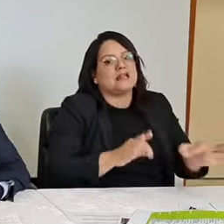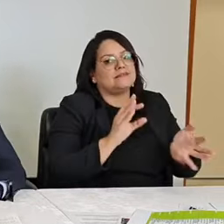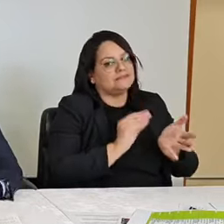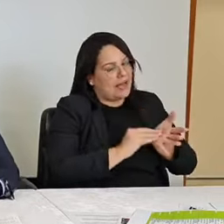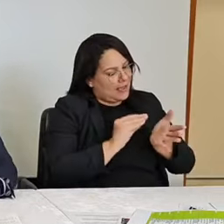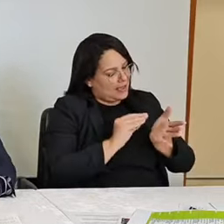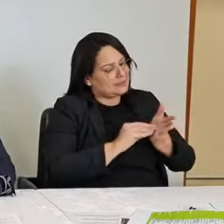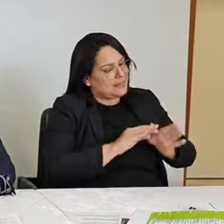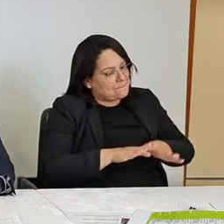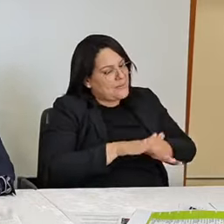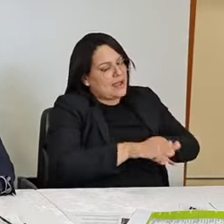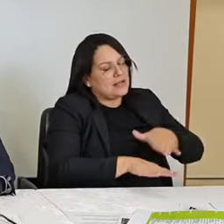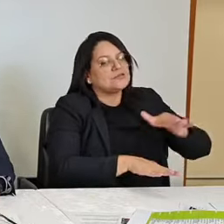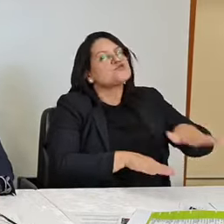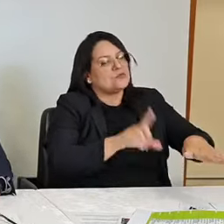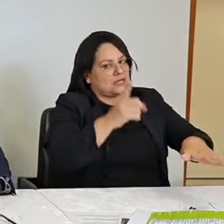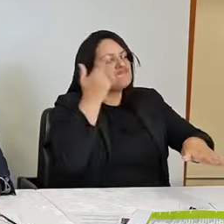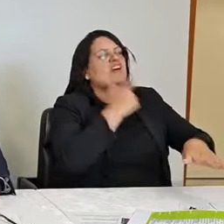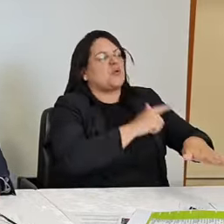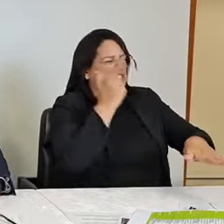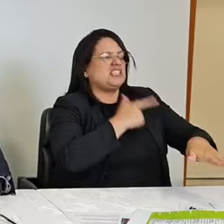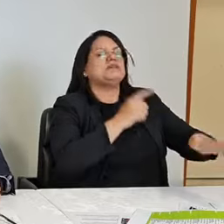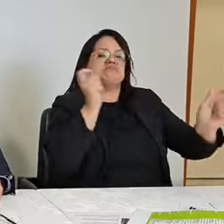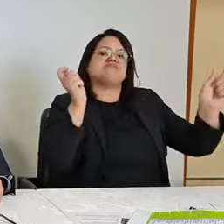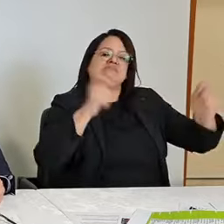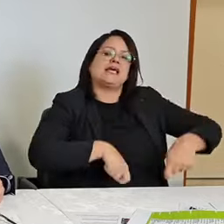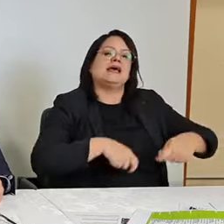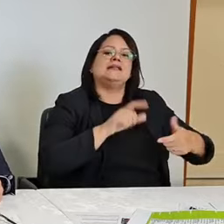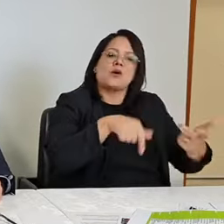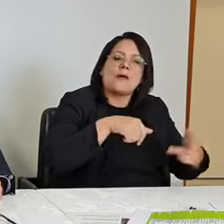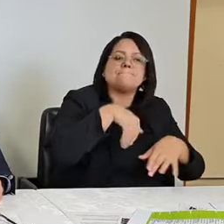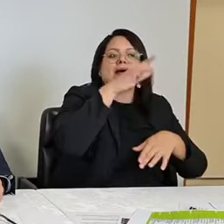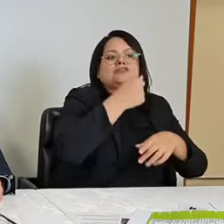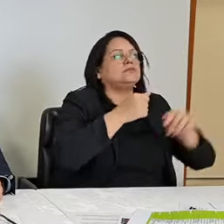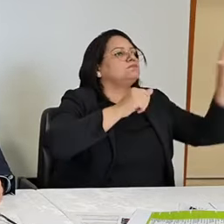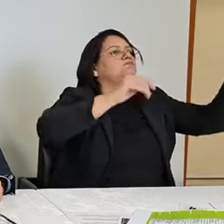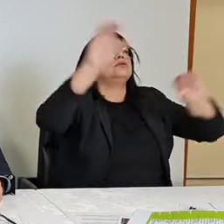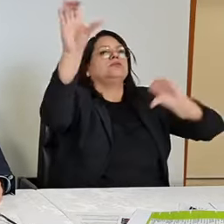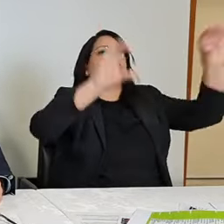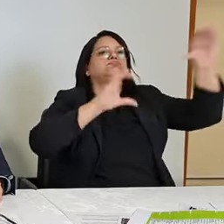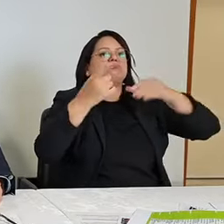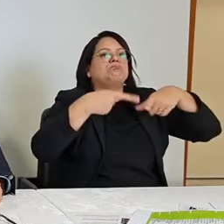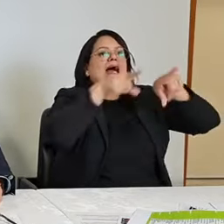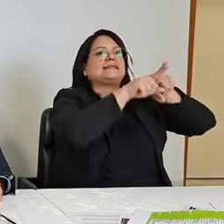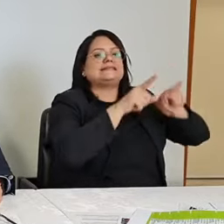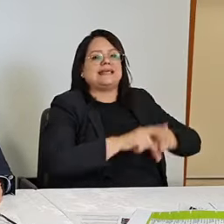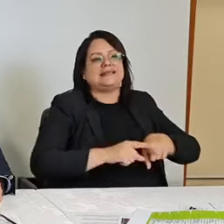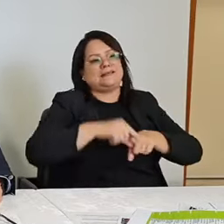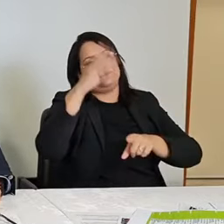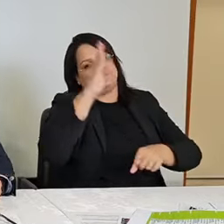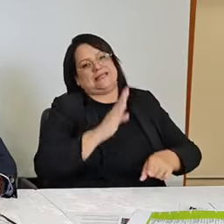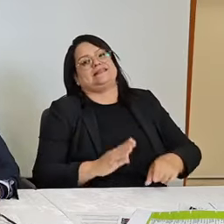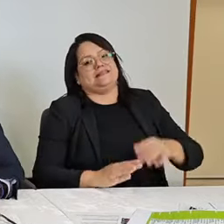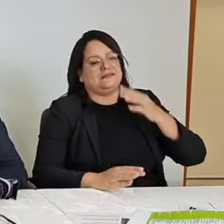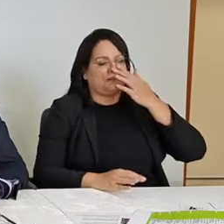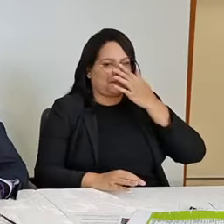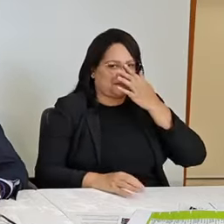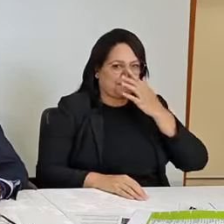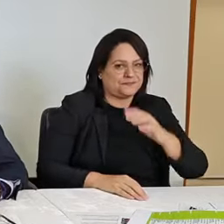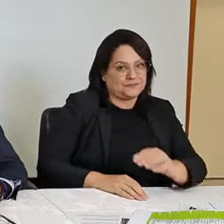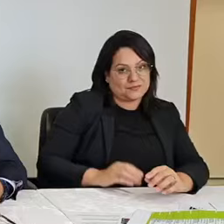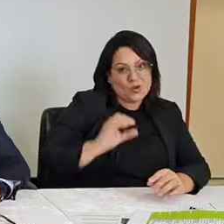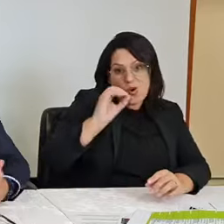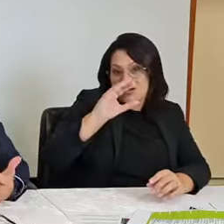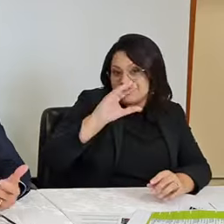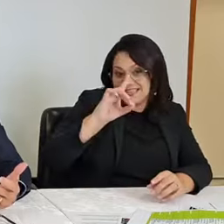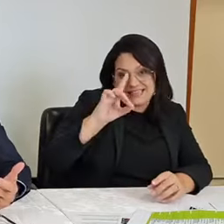né, presidente? Mas certeza que a gente seguindo nesse rumo vai chegar lá. Então é mais recurso e mais parceiro comercial para o Brasil. Isso é uma prova de um